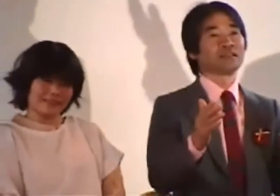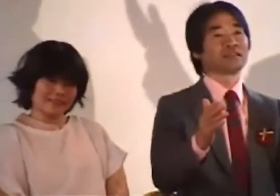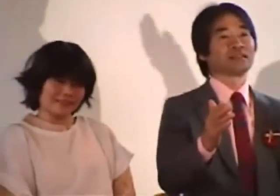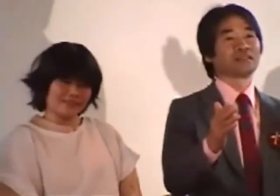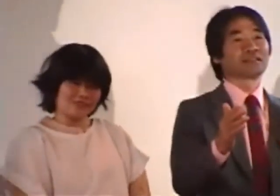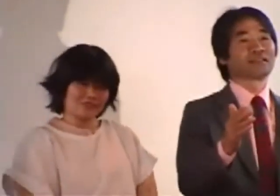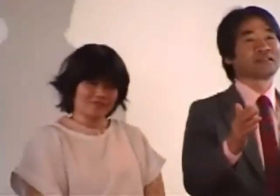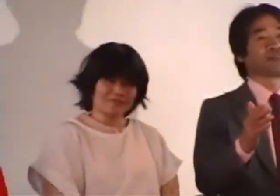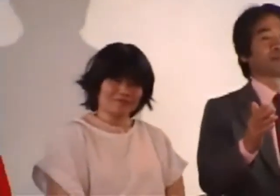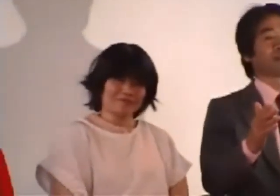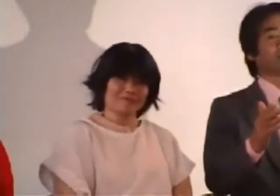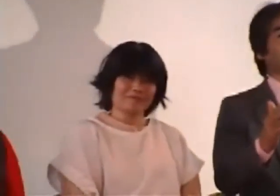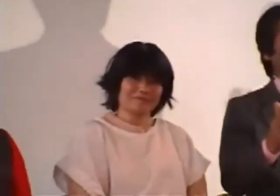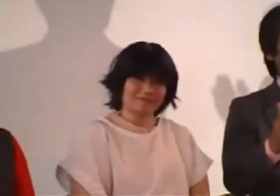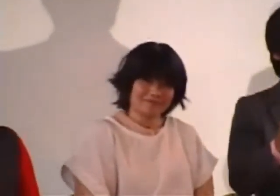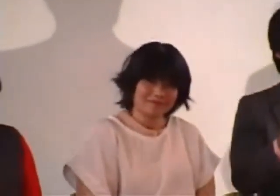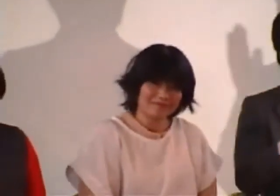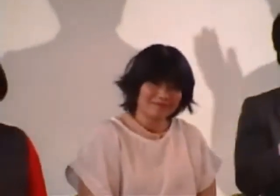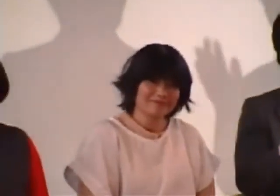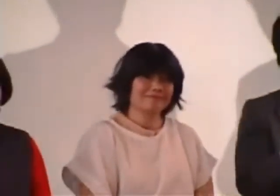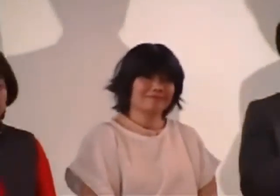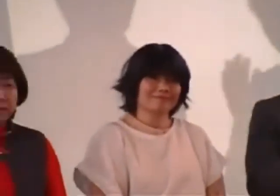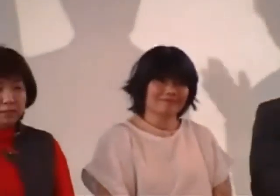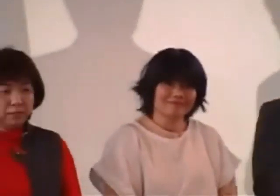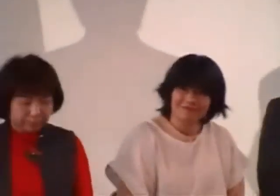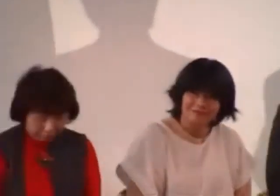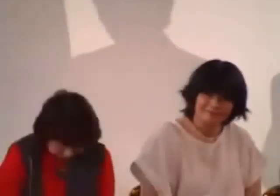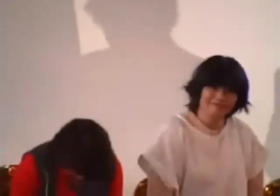しい。ハレルヤ、感謝いたします。